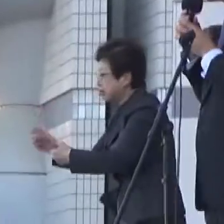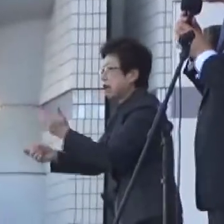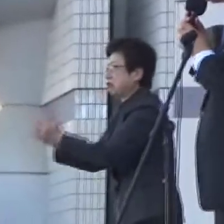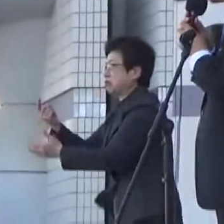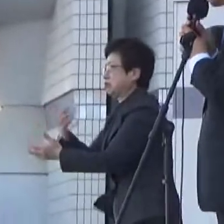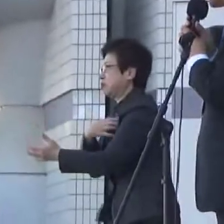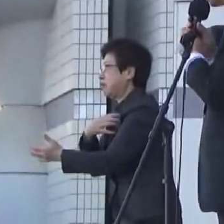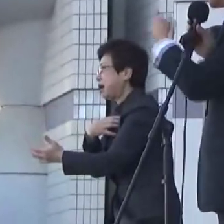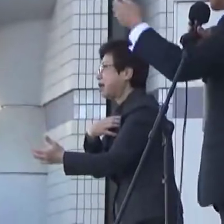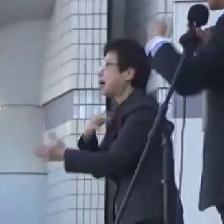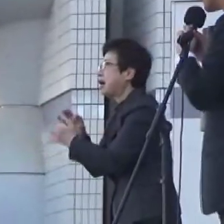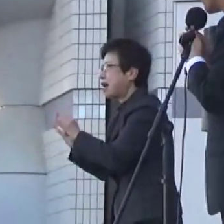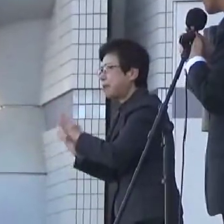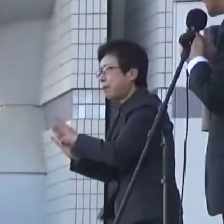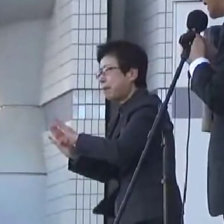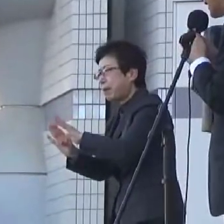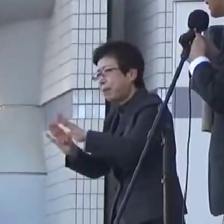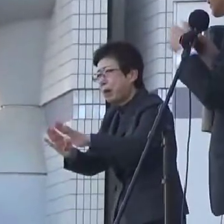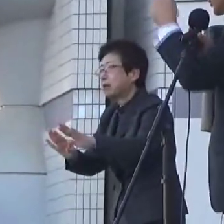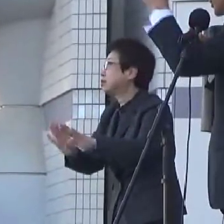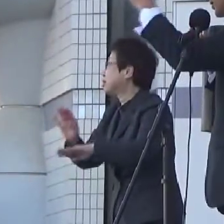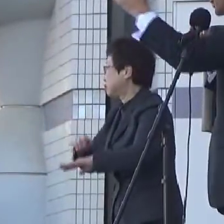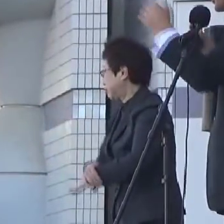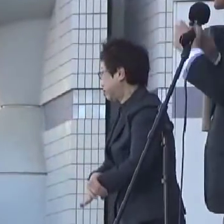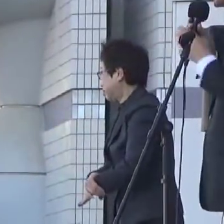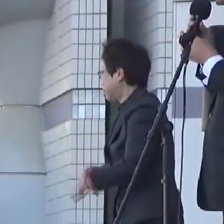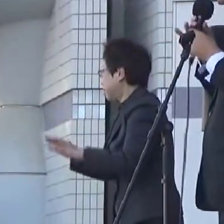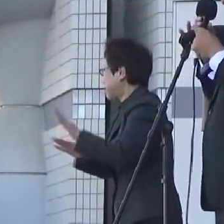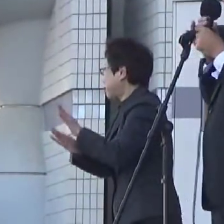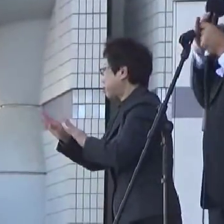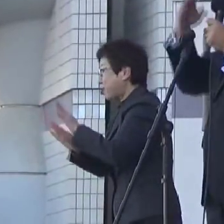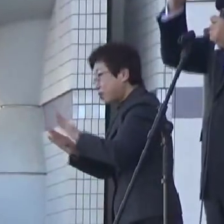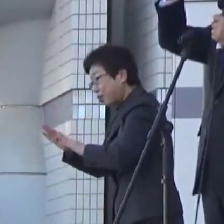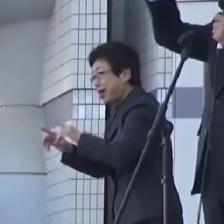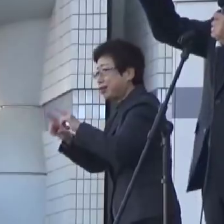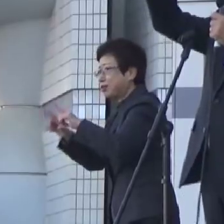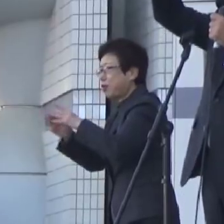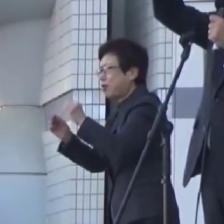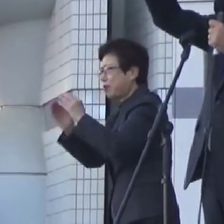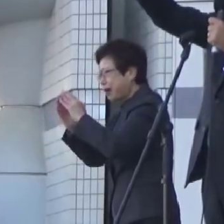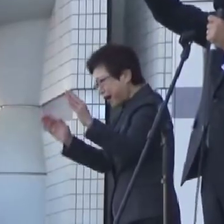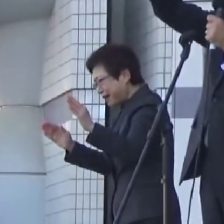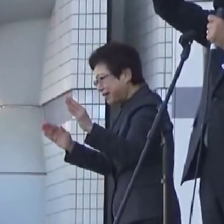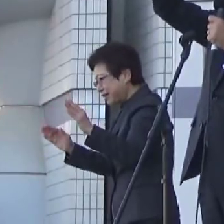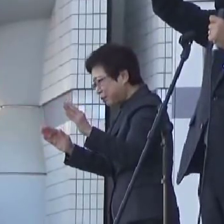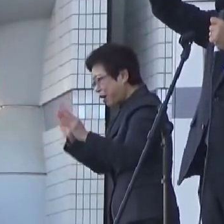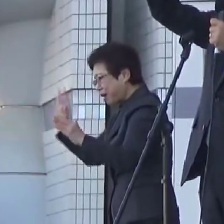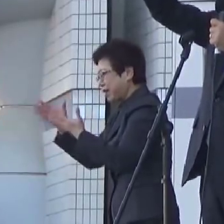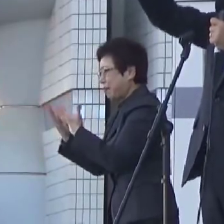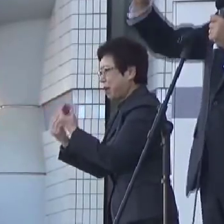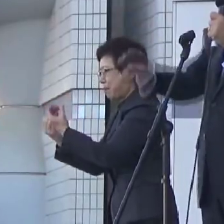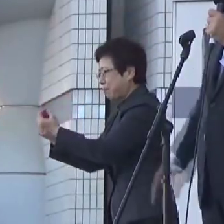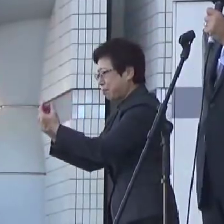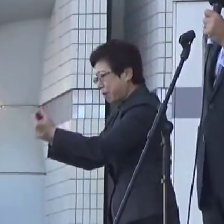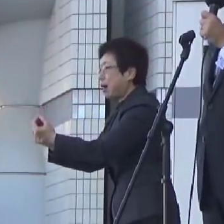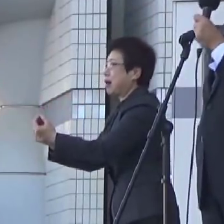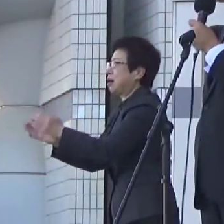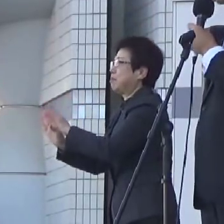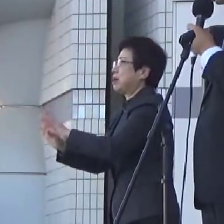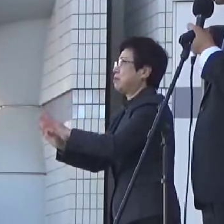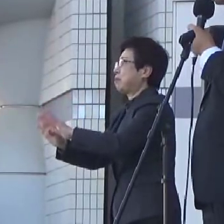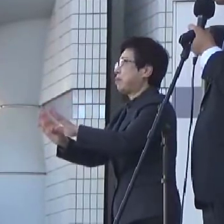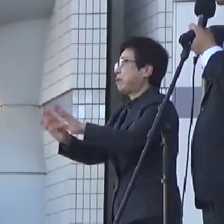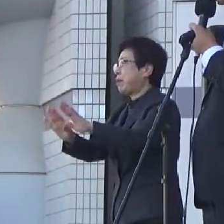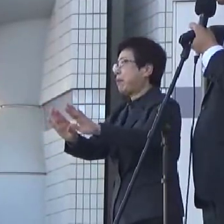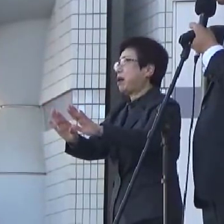当に棚ざらしなんです。それが今の状況で今の通常国会にもかかったまんまぶら下